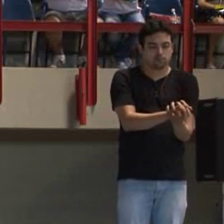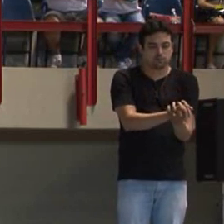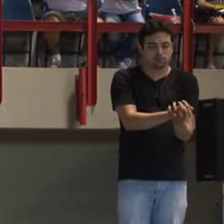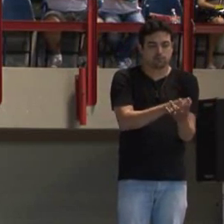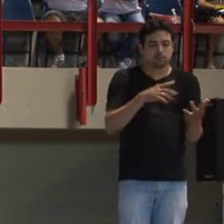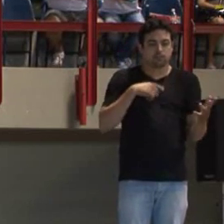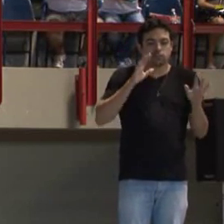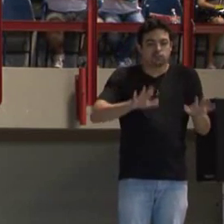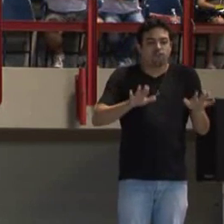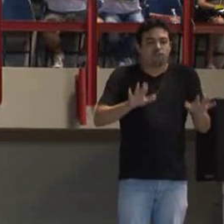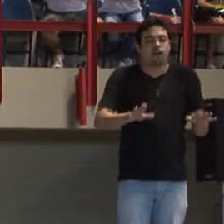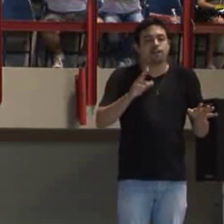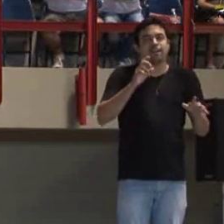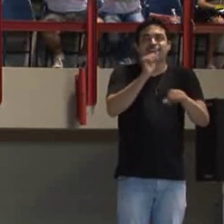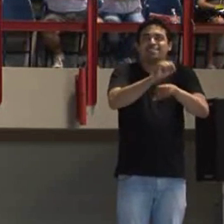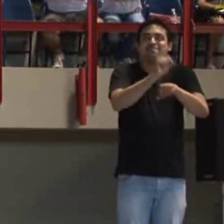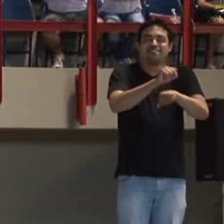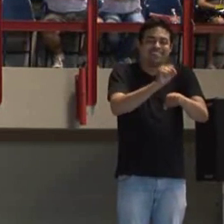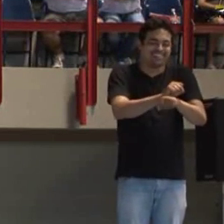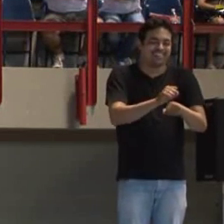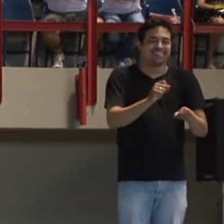comer devagar, daqui que vem a outro.